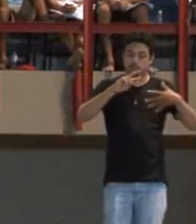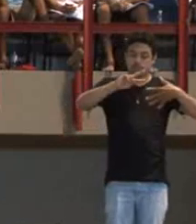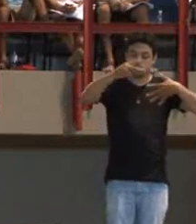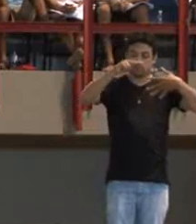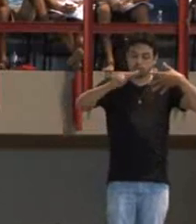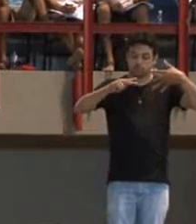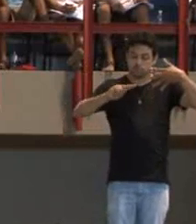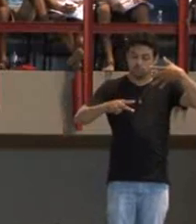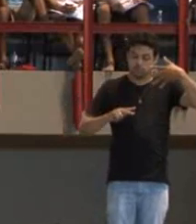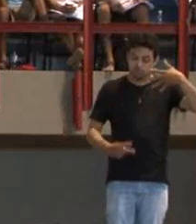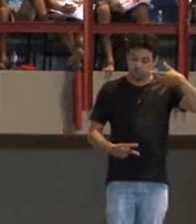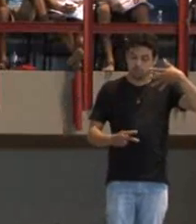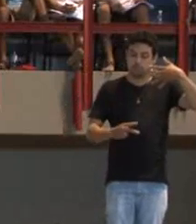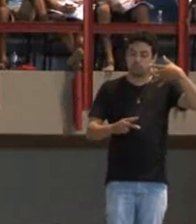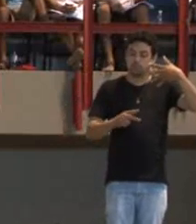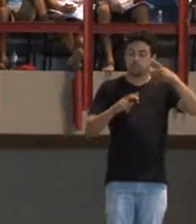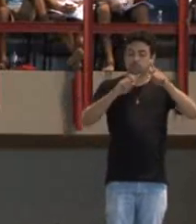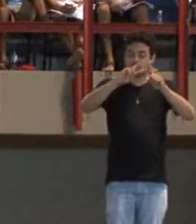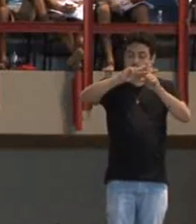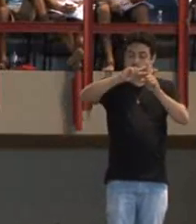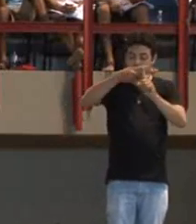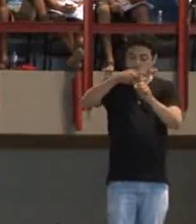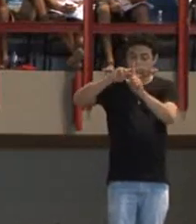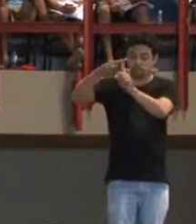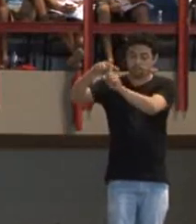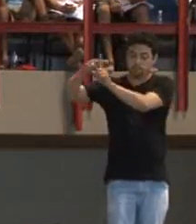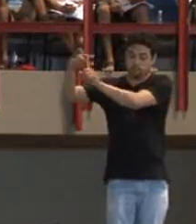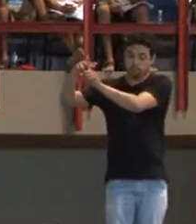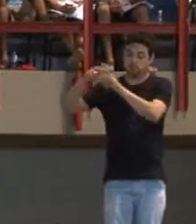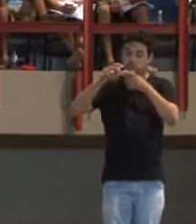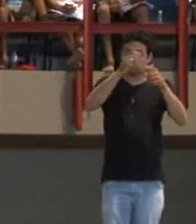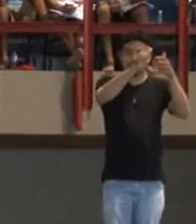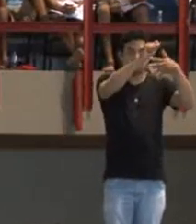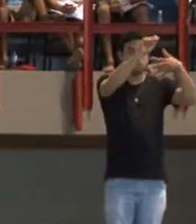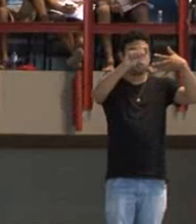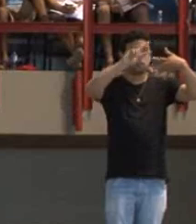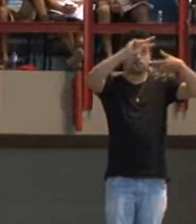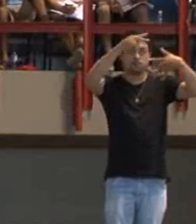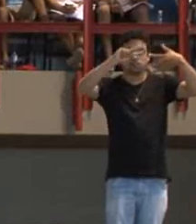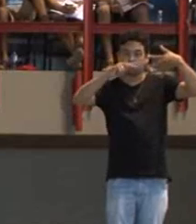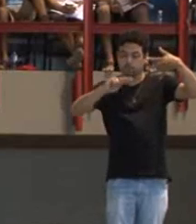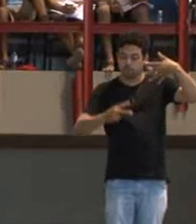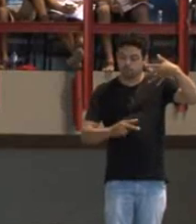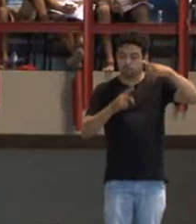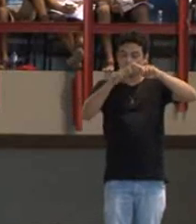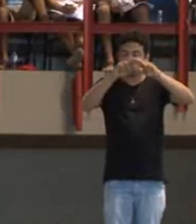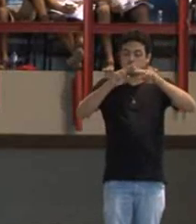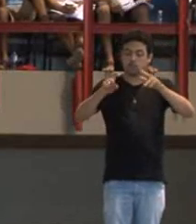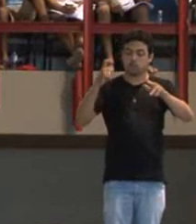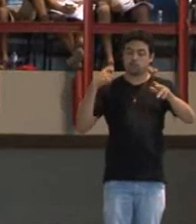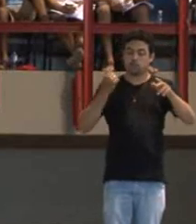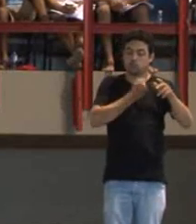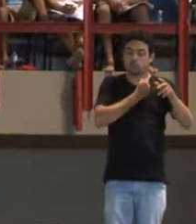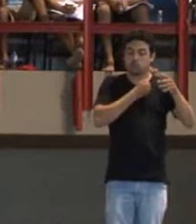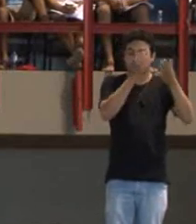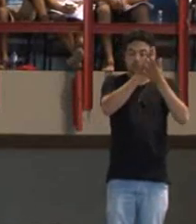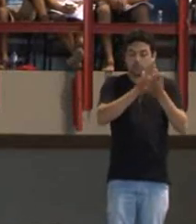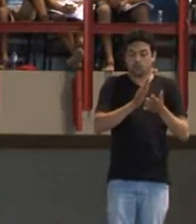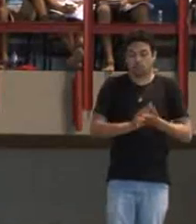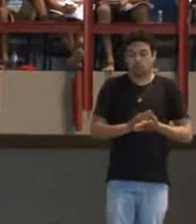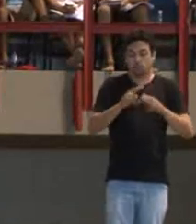são múltiplos umas das outras. Na questão anterior, os números não tinham nada a ver um com o outro.